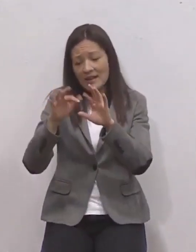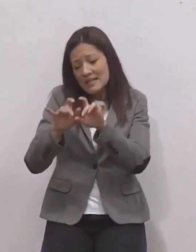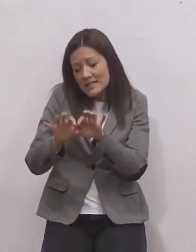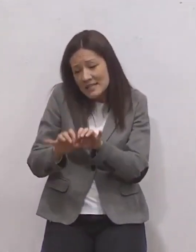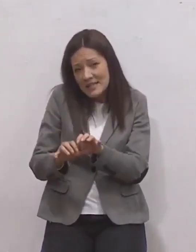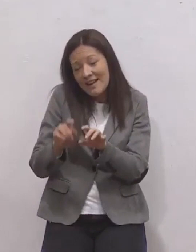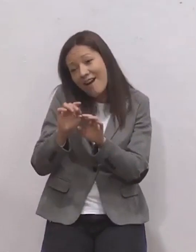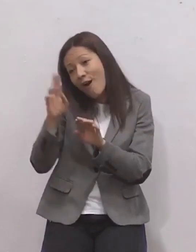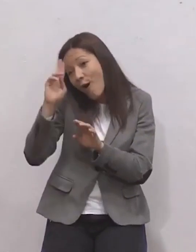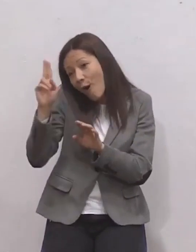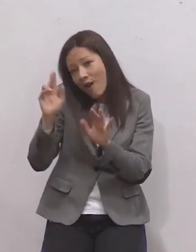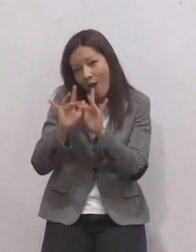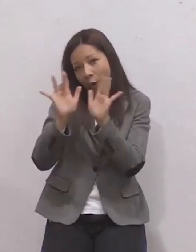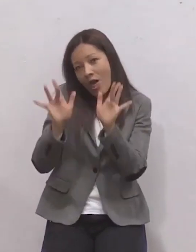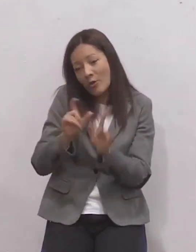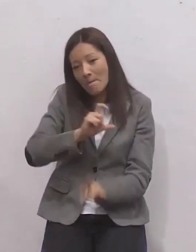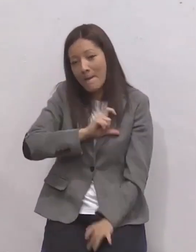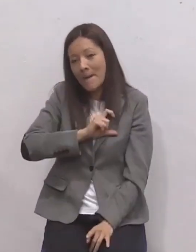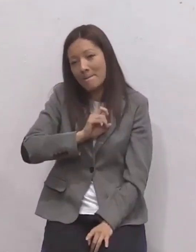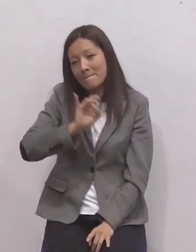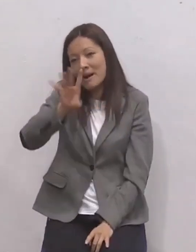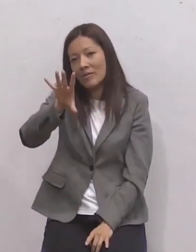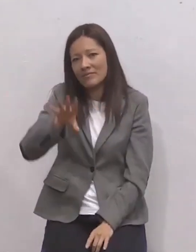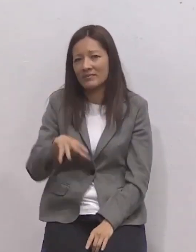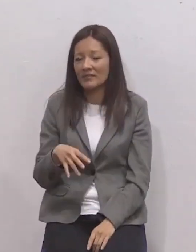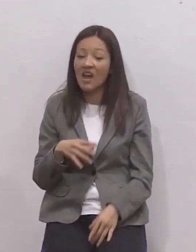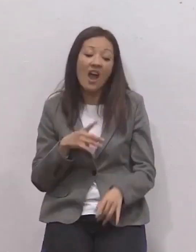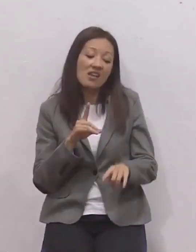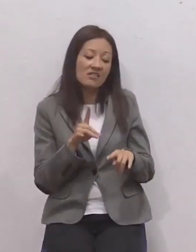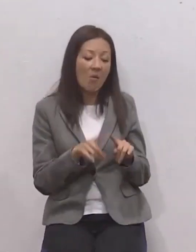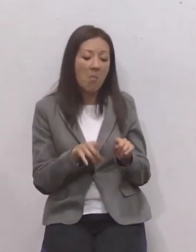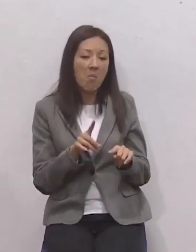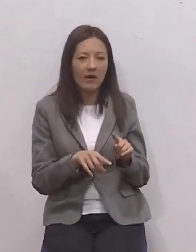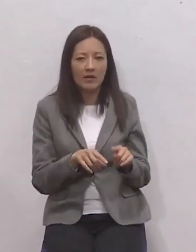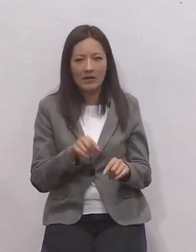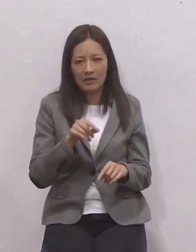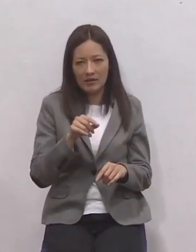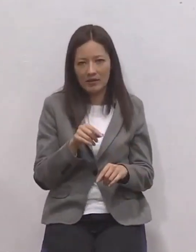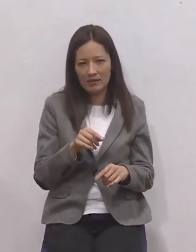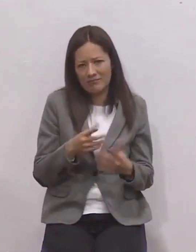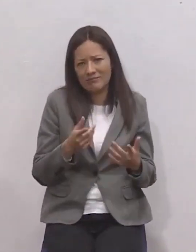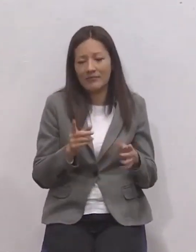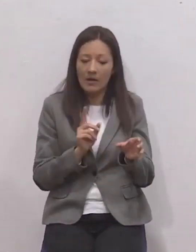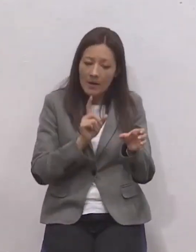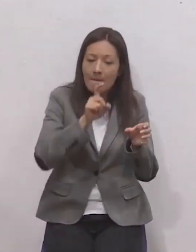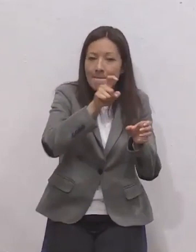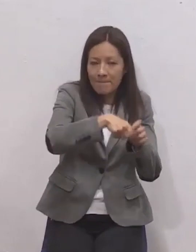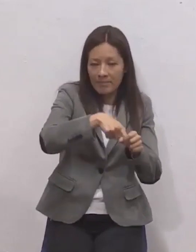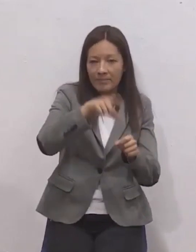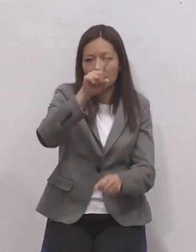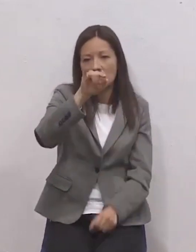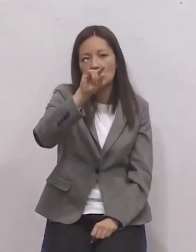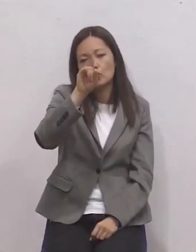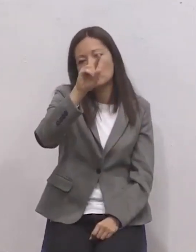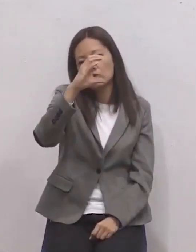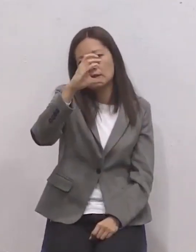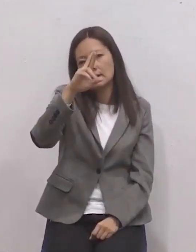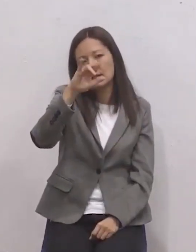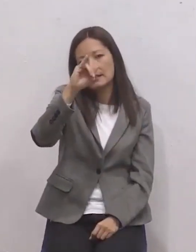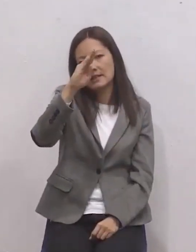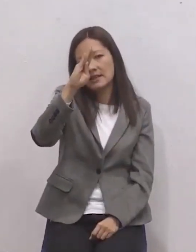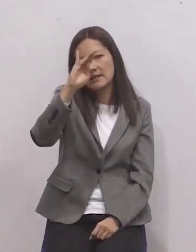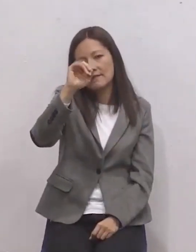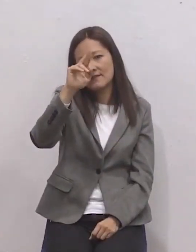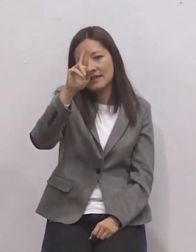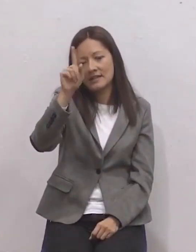hola y un corazoncito. Ah, no, es que yo no puedo, no me lo deja el chat. Es porque no se ha suscrito a